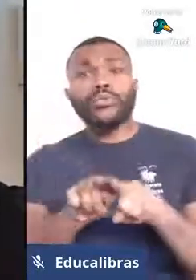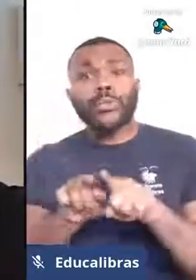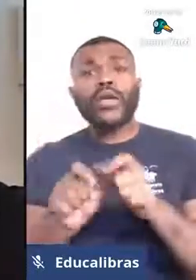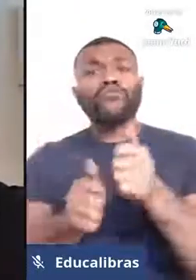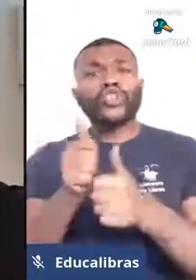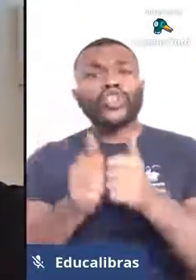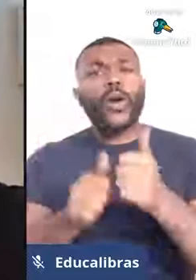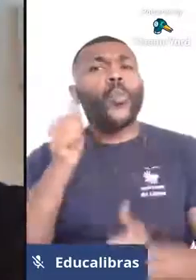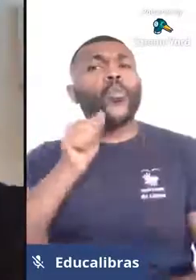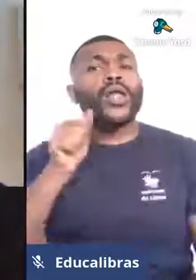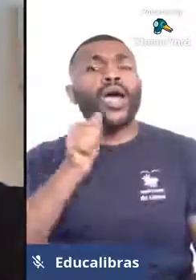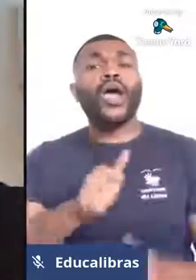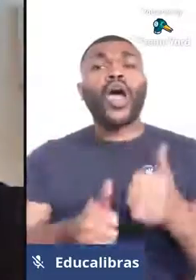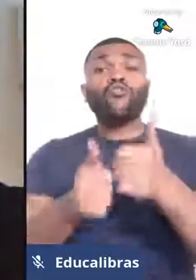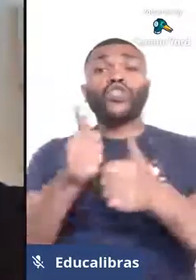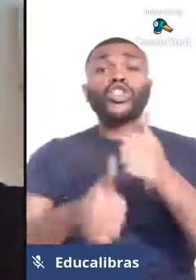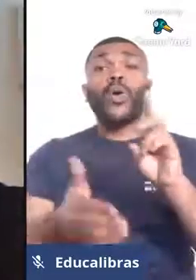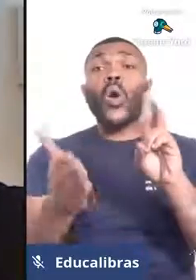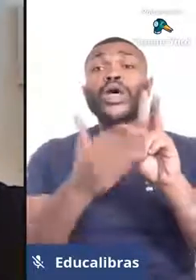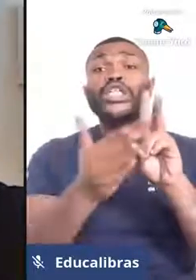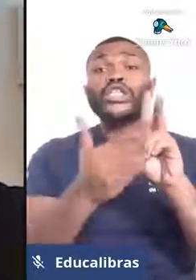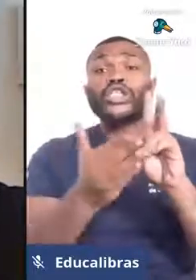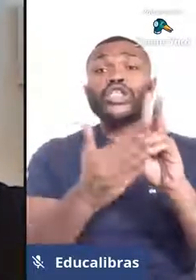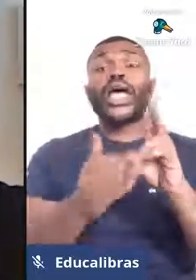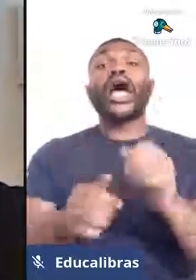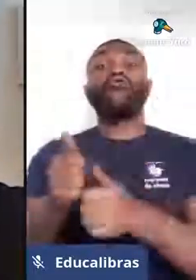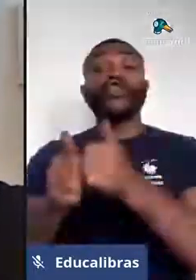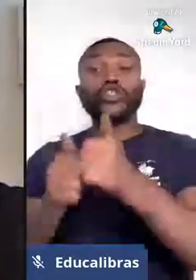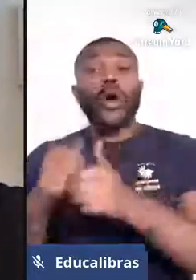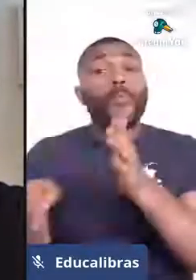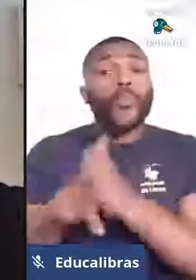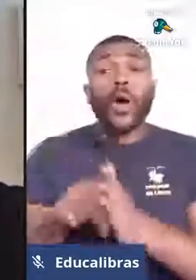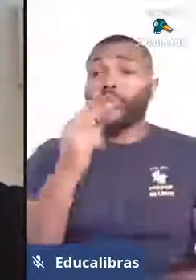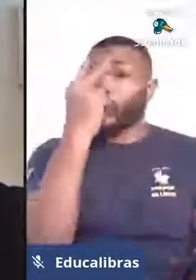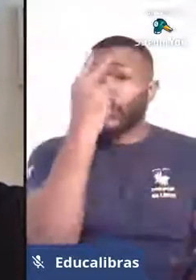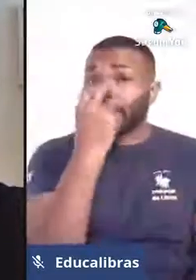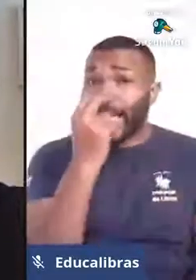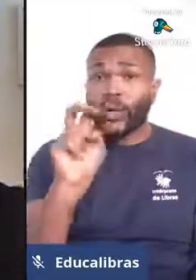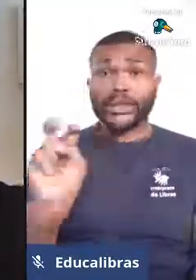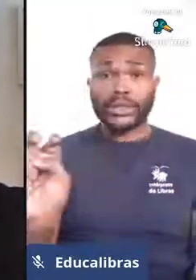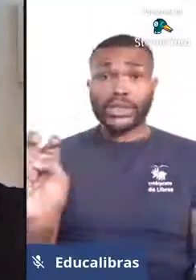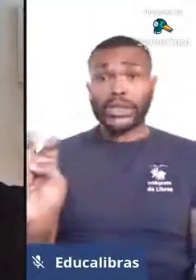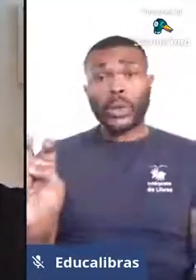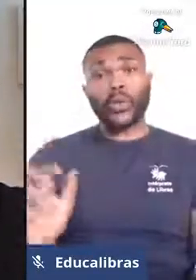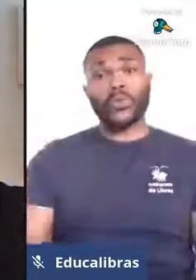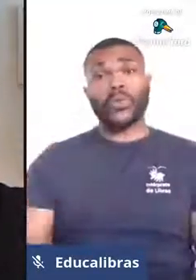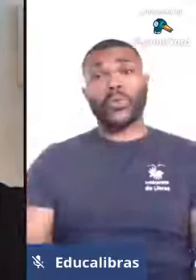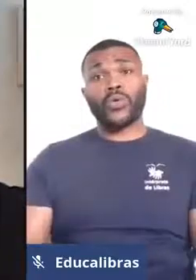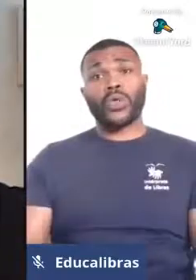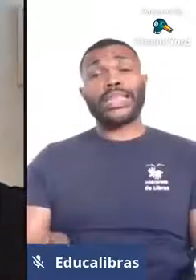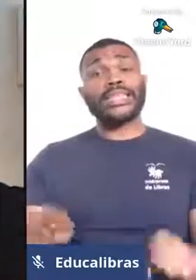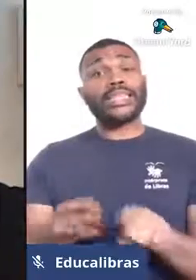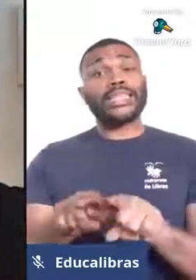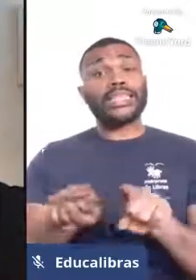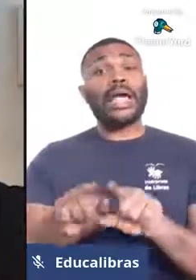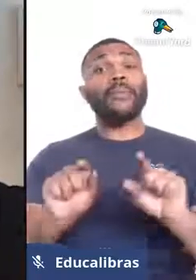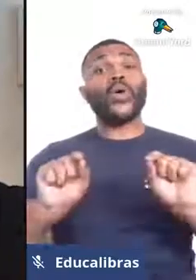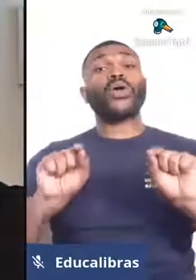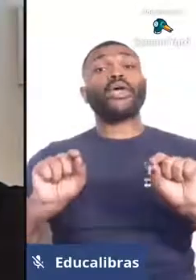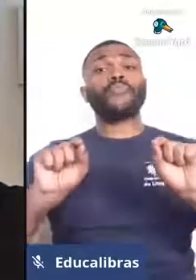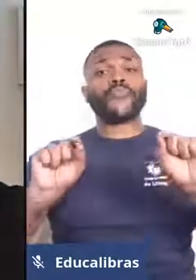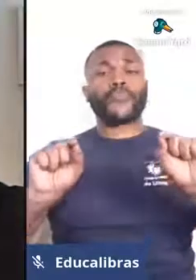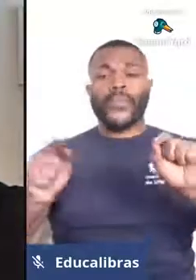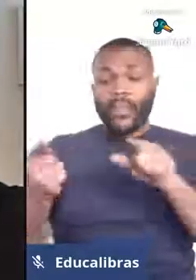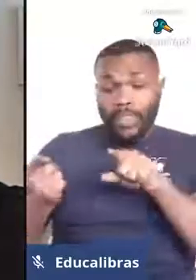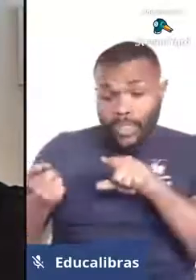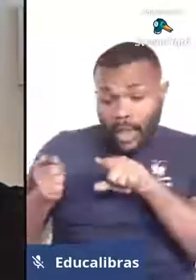o futebol de 5, que é o futebol de cegos. E você levou, eu lembro que na assinatura do termo de parceria, você